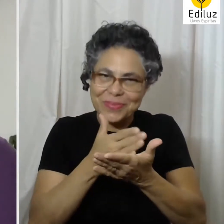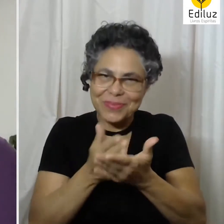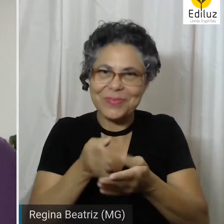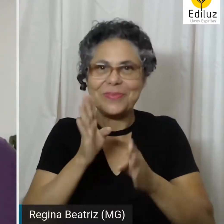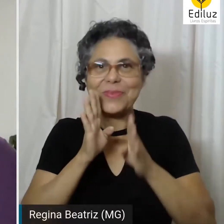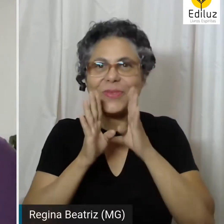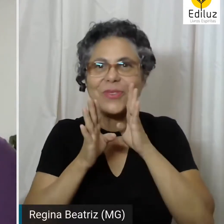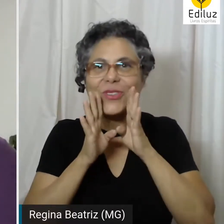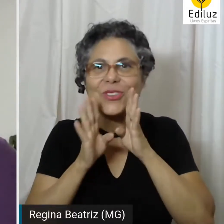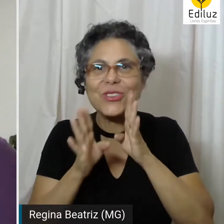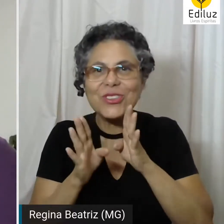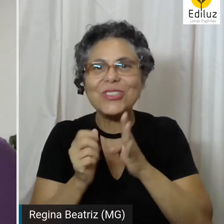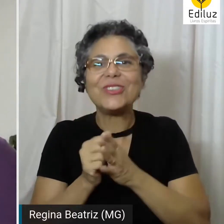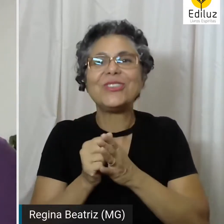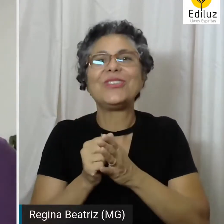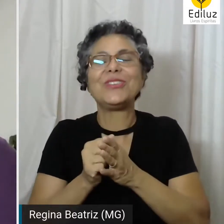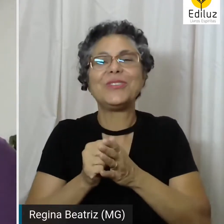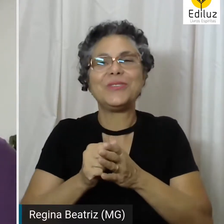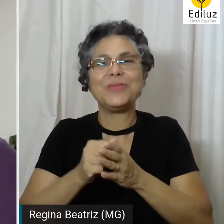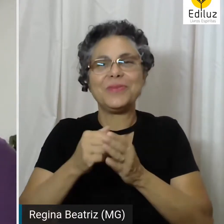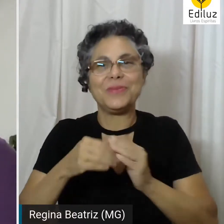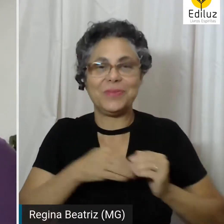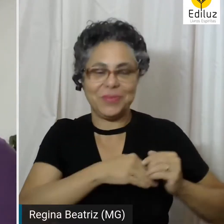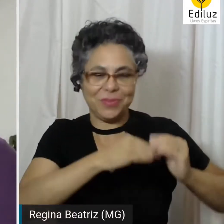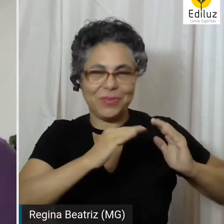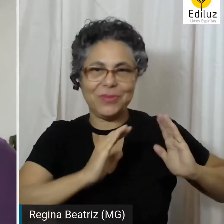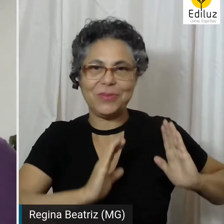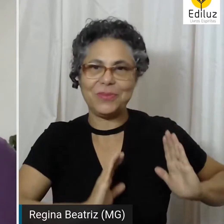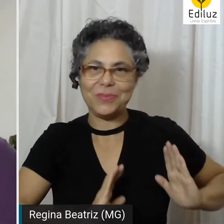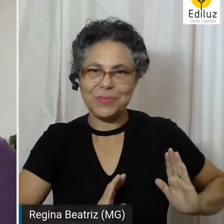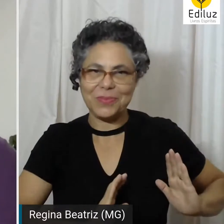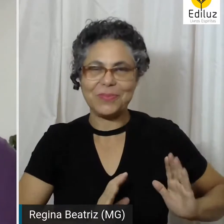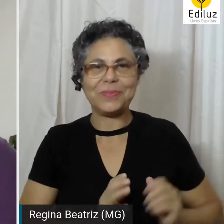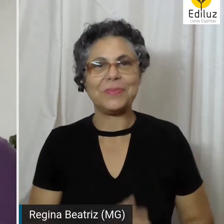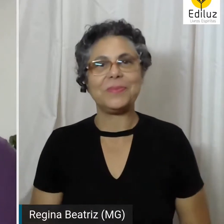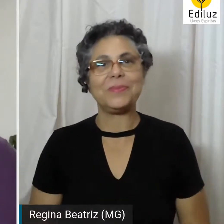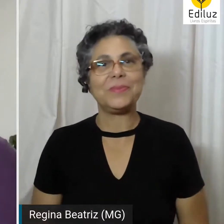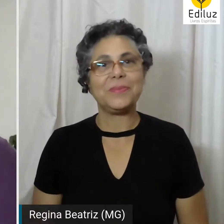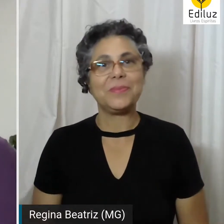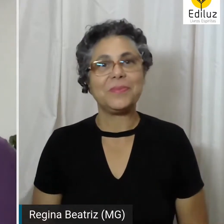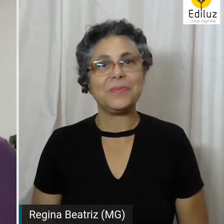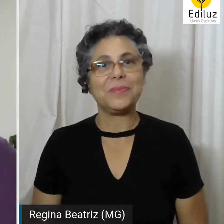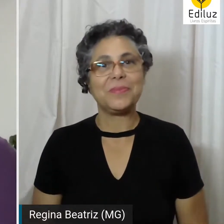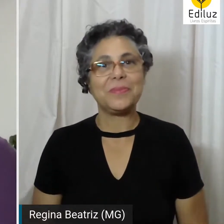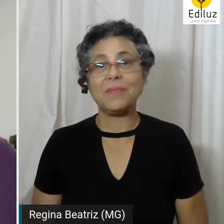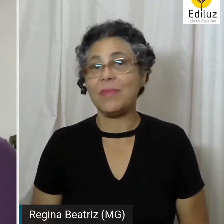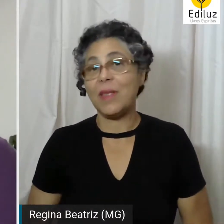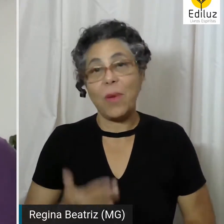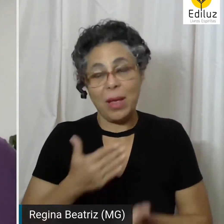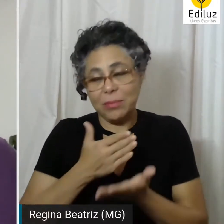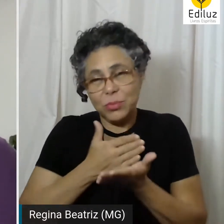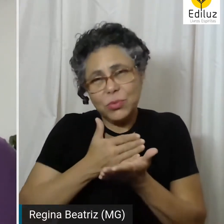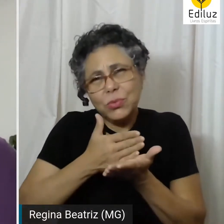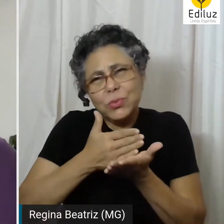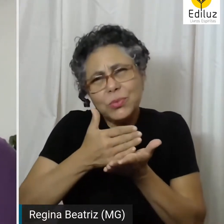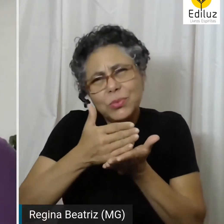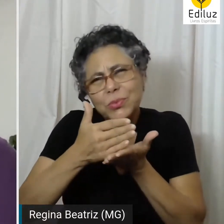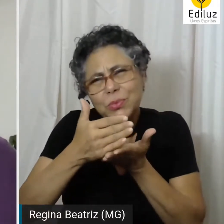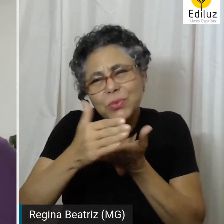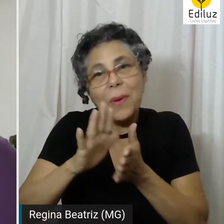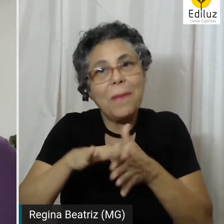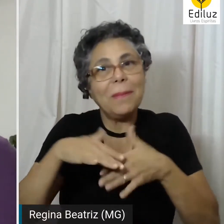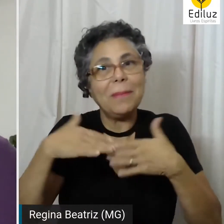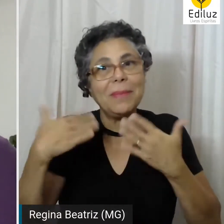psicológica de Joana de Ângeles, 16 volumes. Não sequencialmente, mas nós